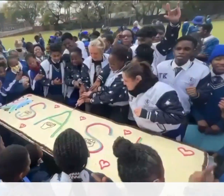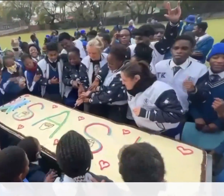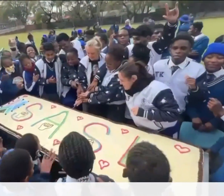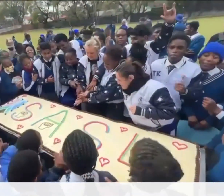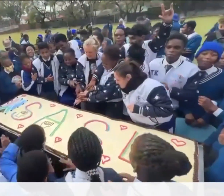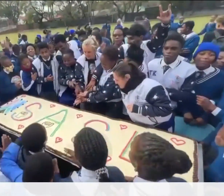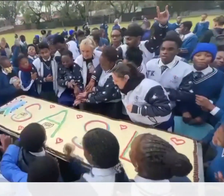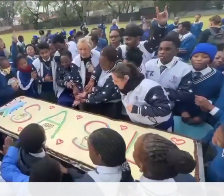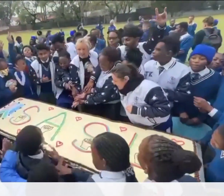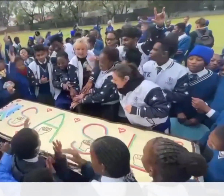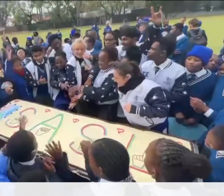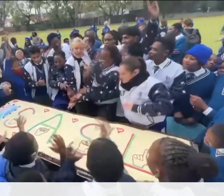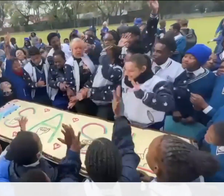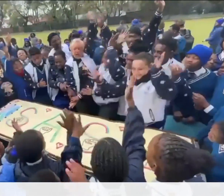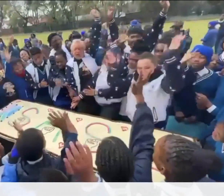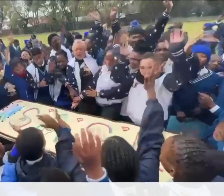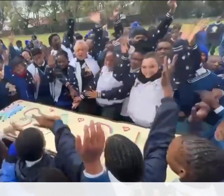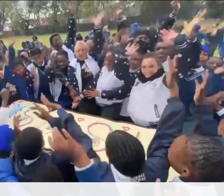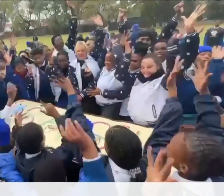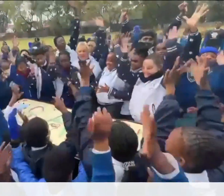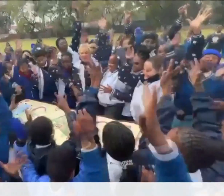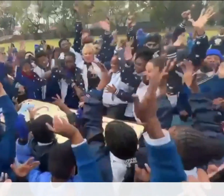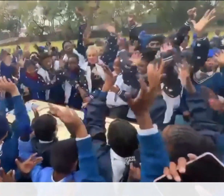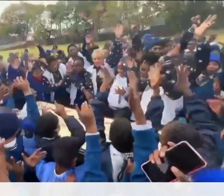aussi grand que les sourires des étudiants.